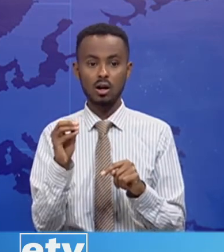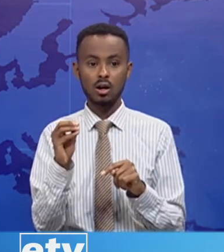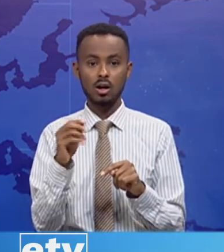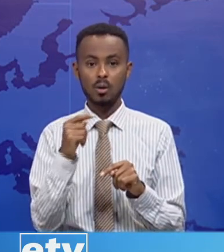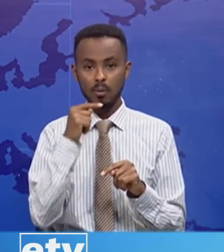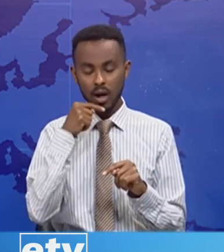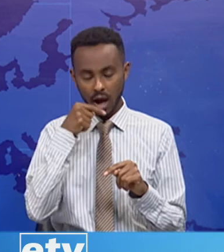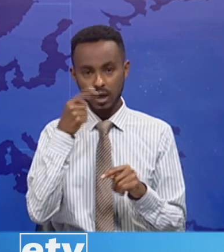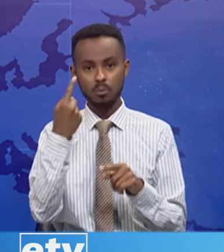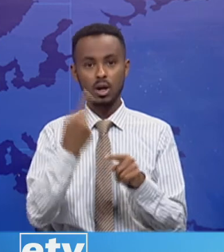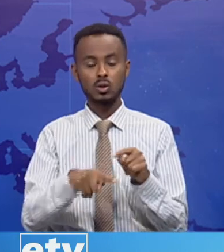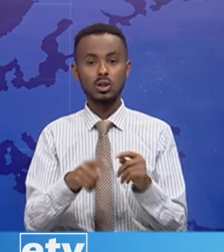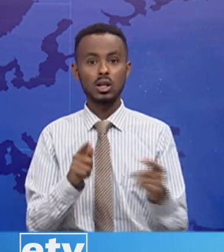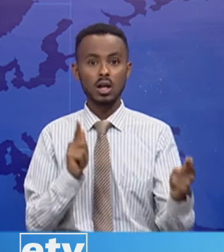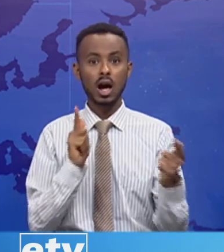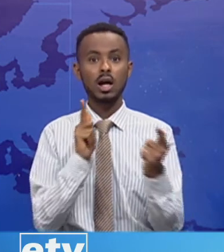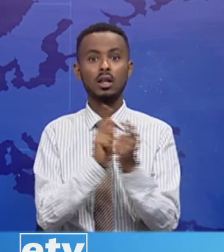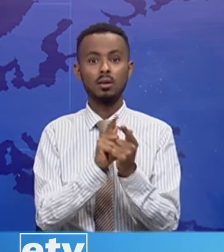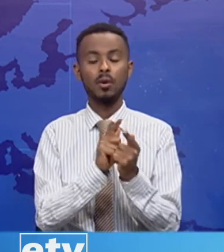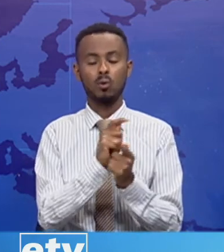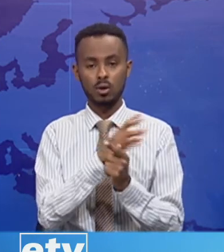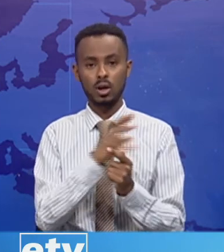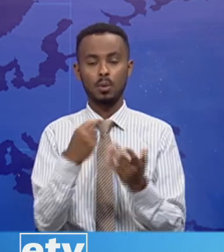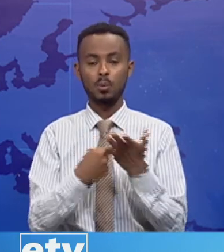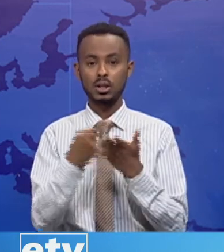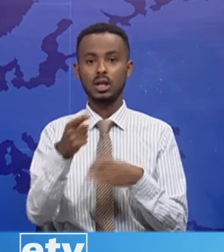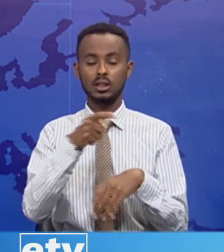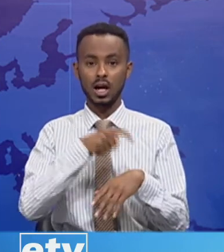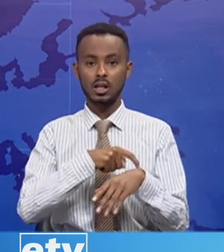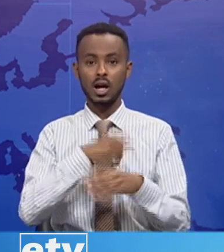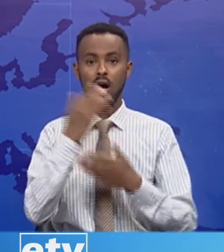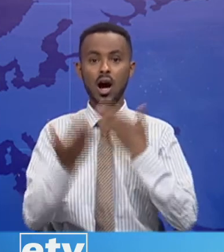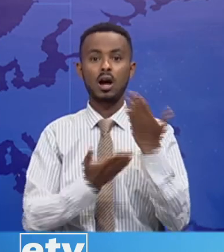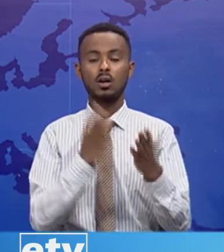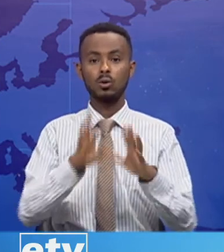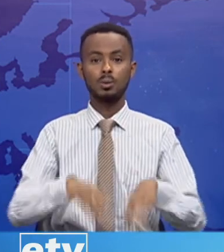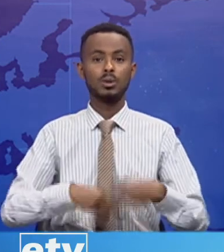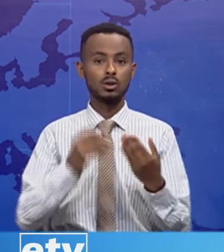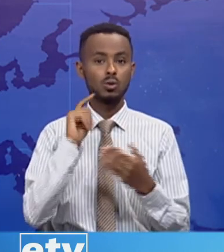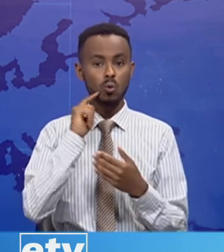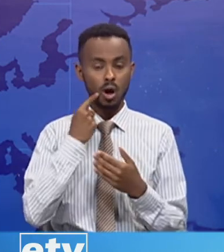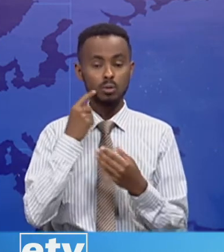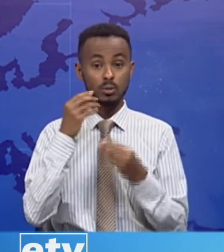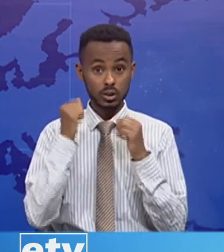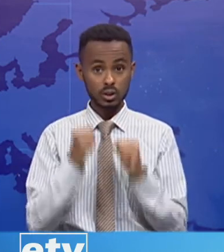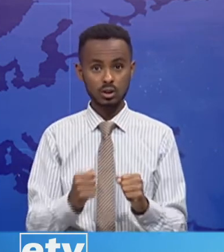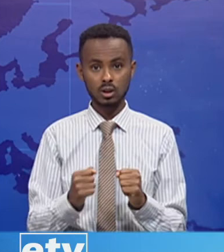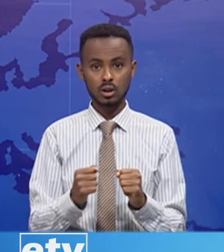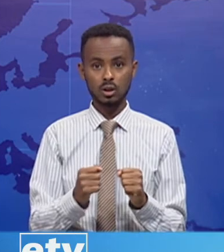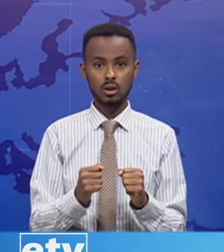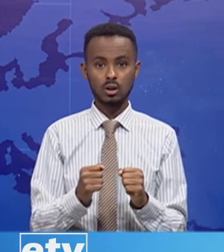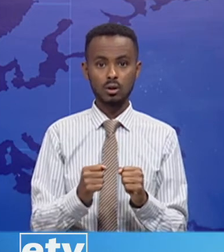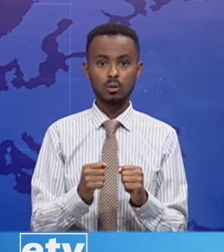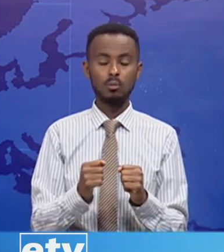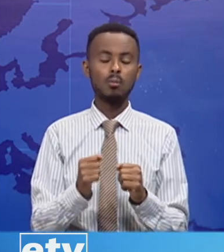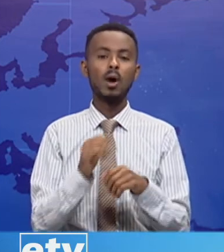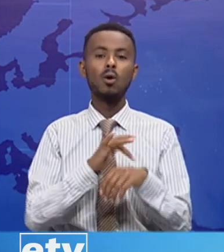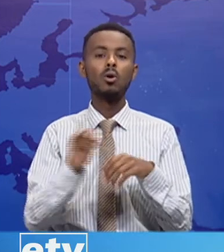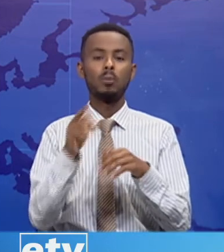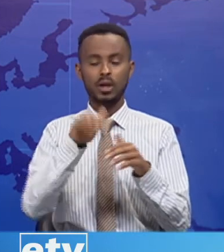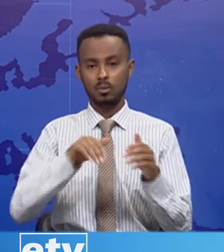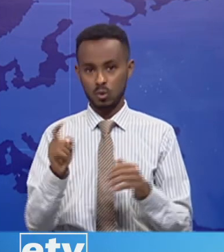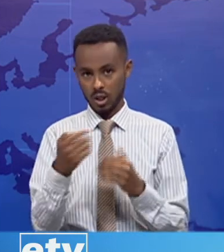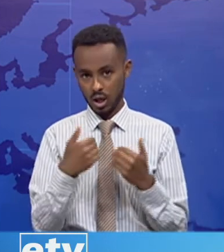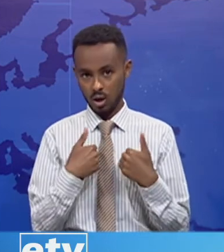መናገር የማይችሉት ያጋጥሙናል እና በዛን ሰዓት አገልግሎቱን መስጠት እንኳን ብንችል ባዶ ሆነን የምንቀርበት ሁኔታ ነው